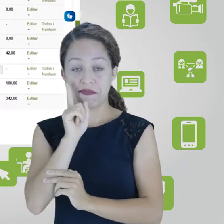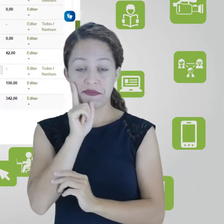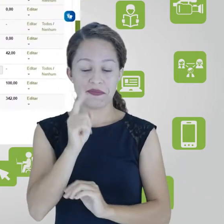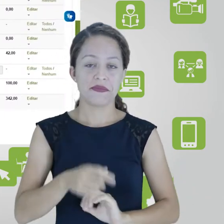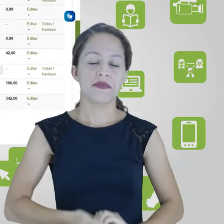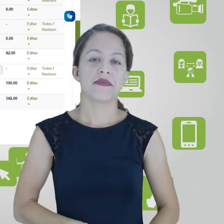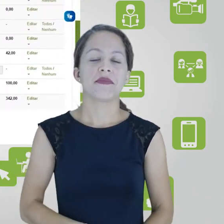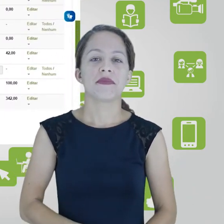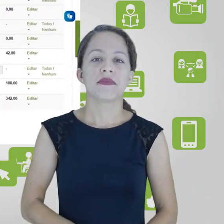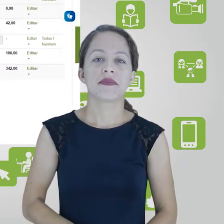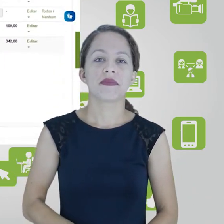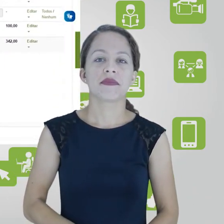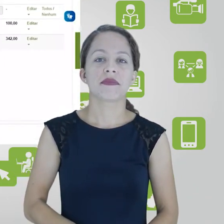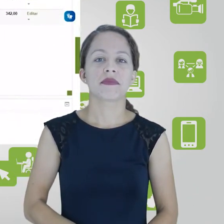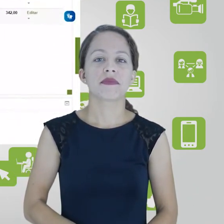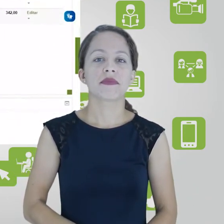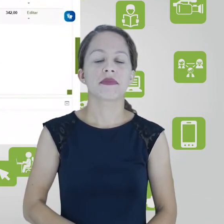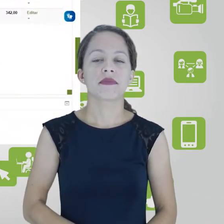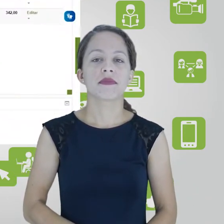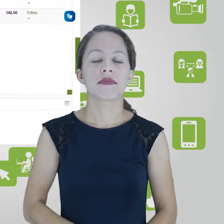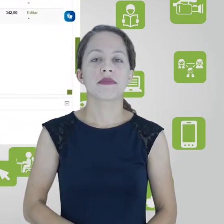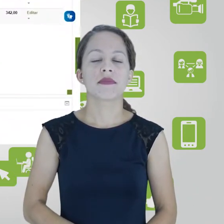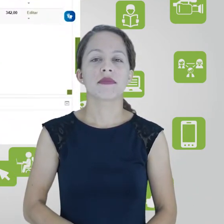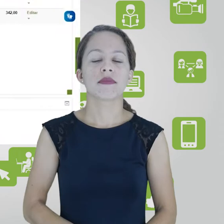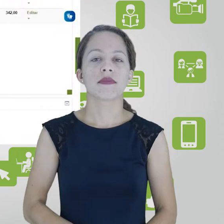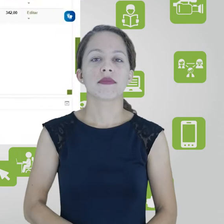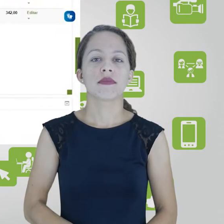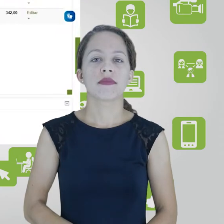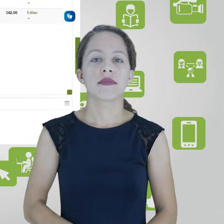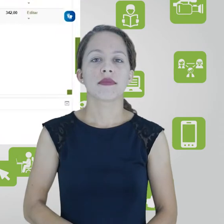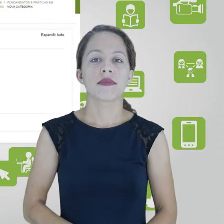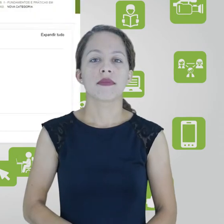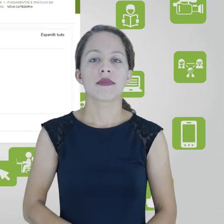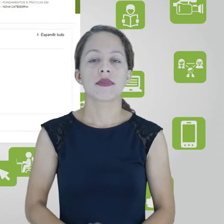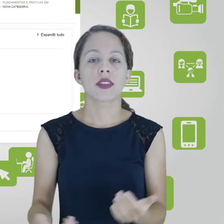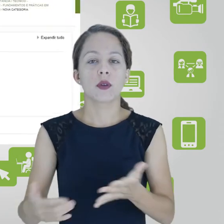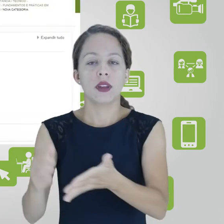certo? Então vamos lá para a próxima.